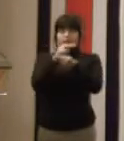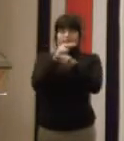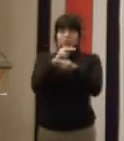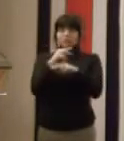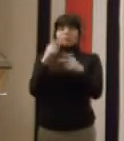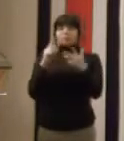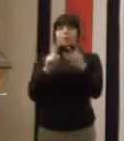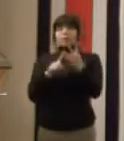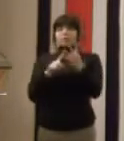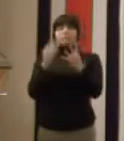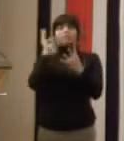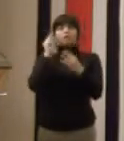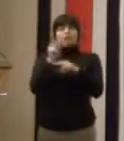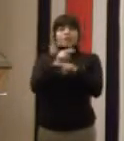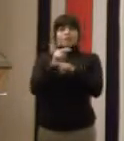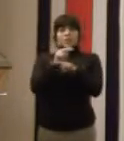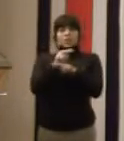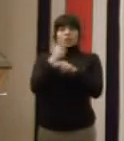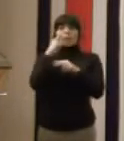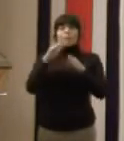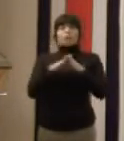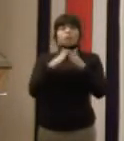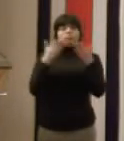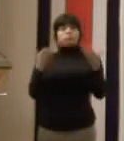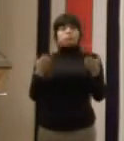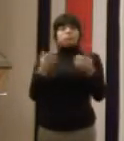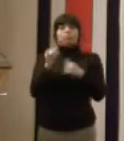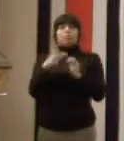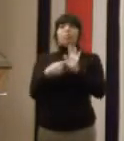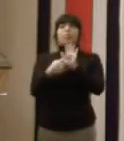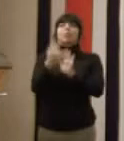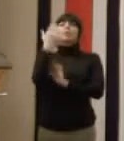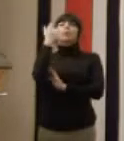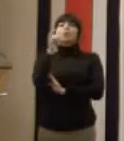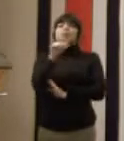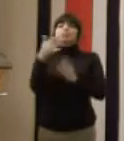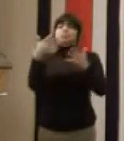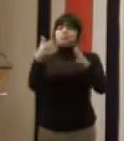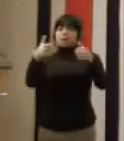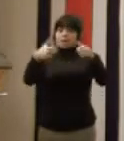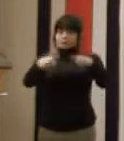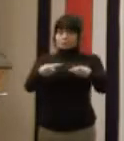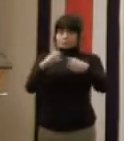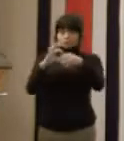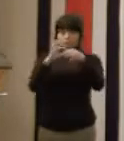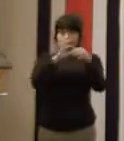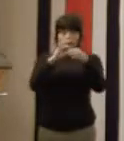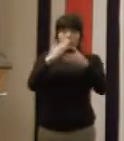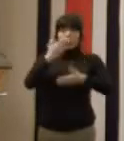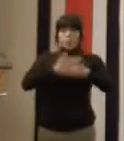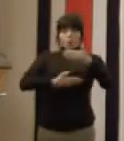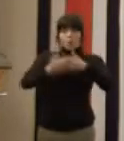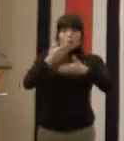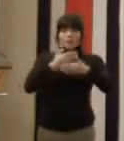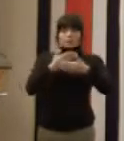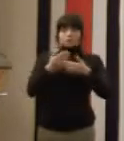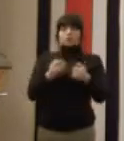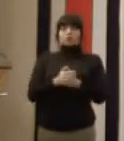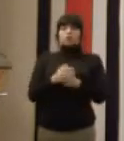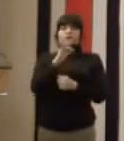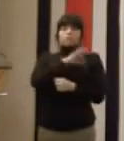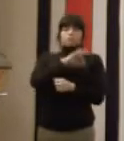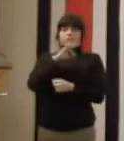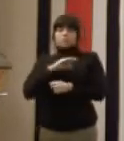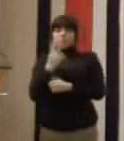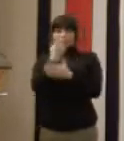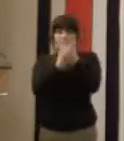señora rectora, por la apertura que mostraron, porque también se ha acordado un convenio de cooperación recíproca en